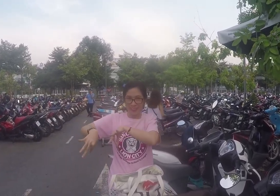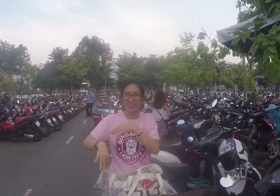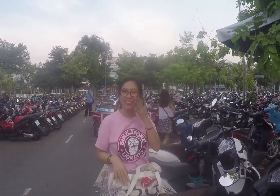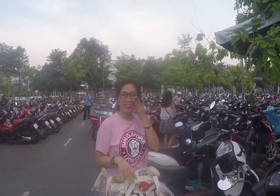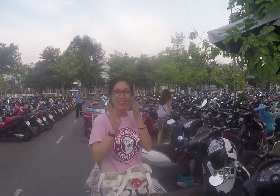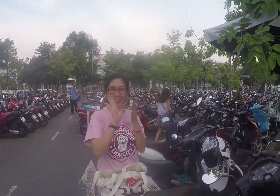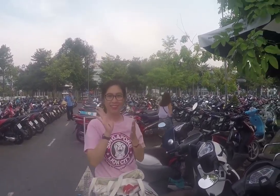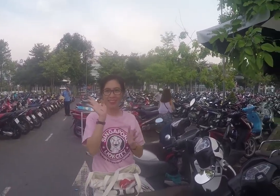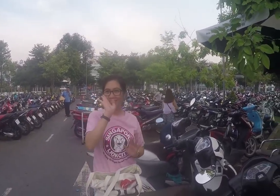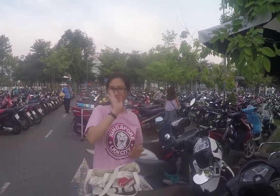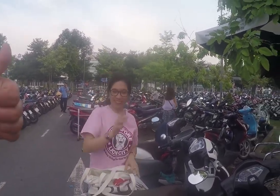Stadt.